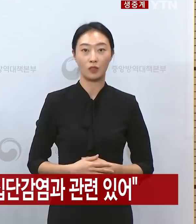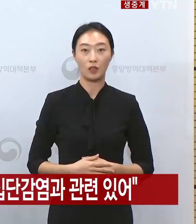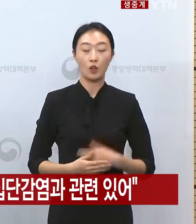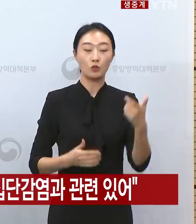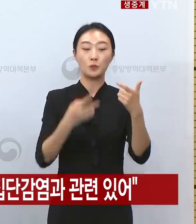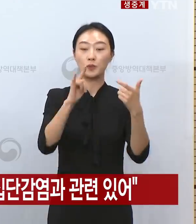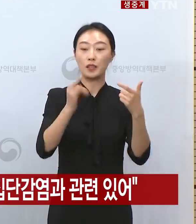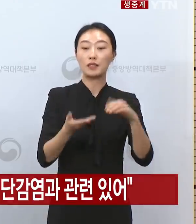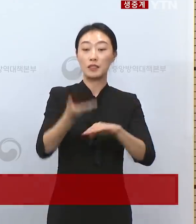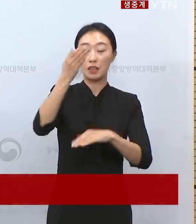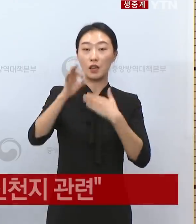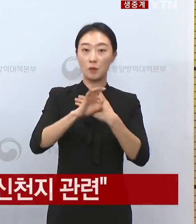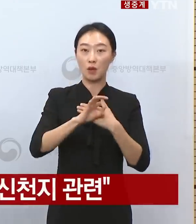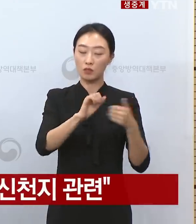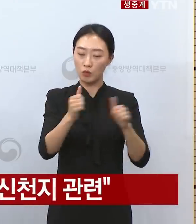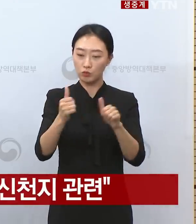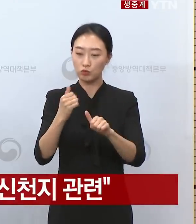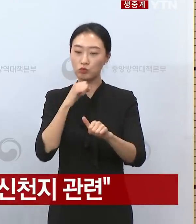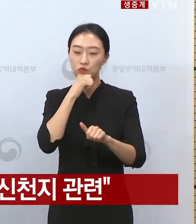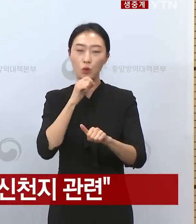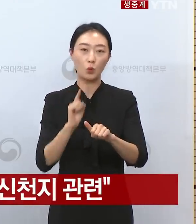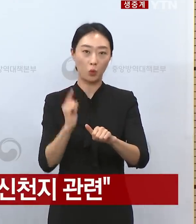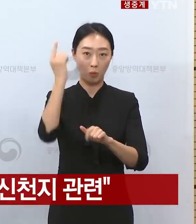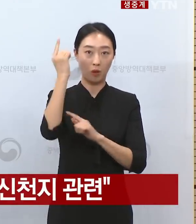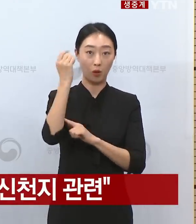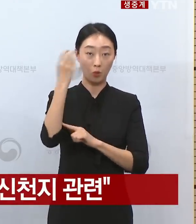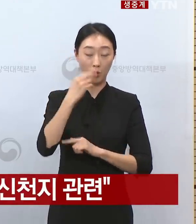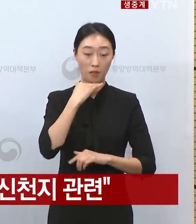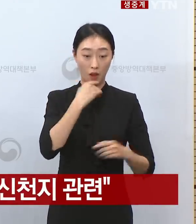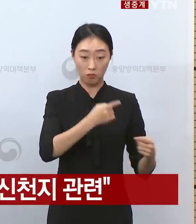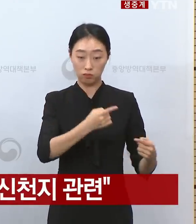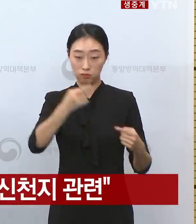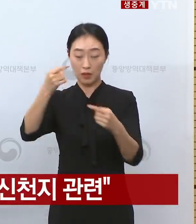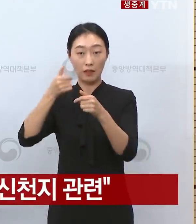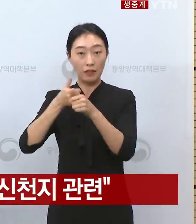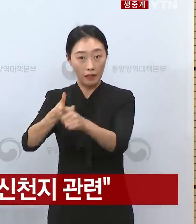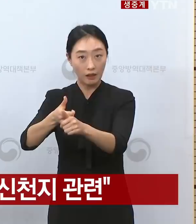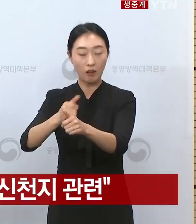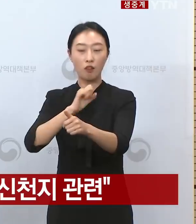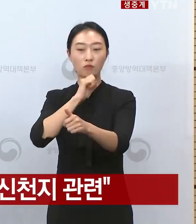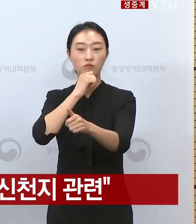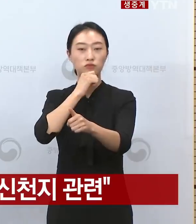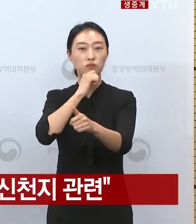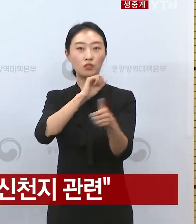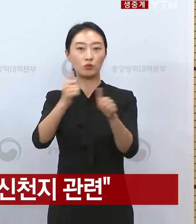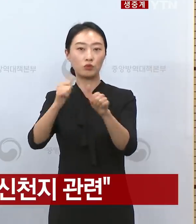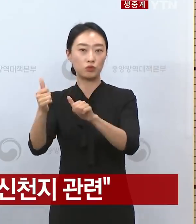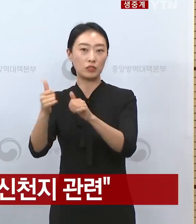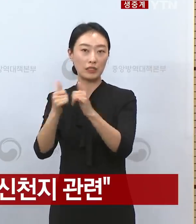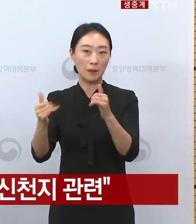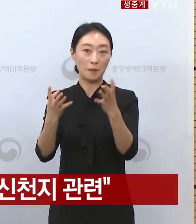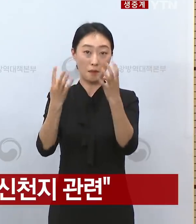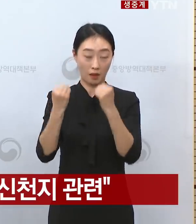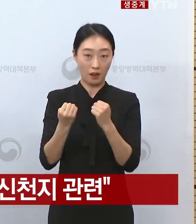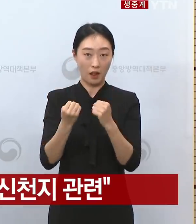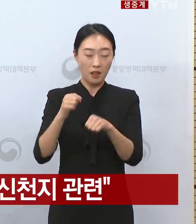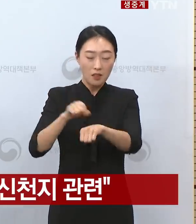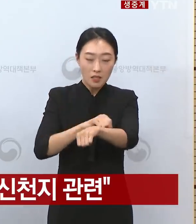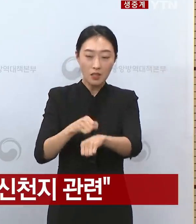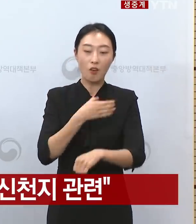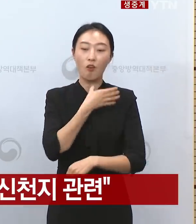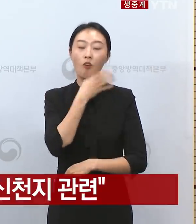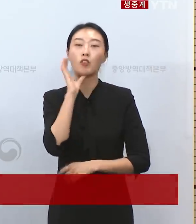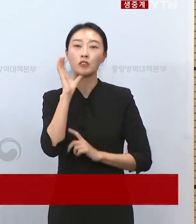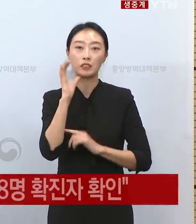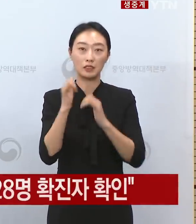경우에는 사망자의 분율도 높고 또 연령이 올라갈수록 치명률이 올라갑니다. 특히 고령자들,